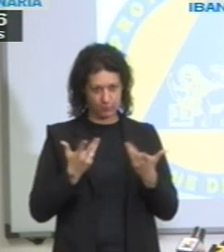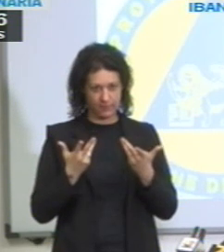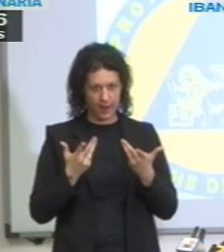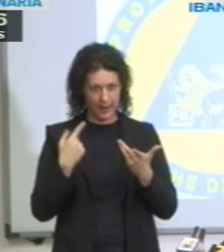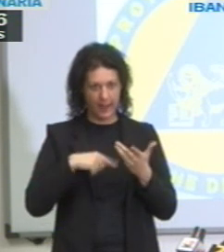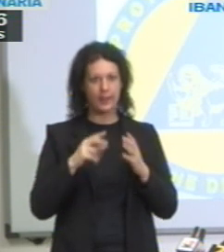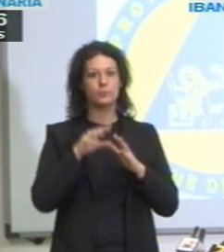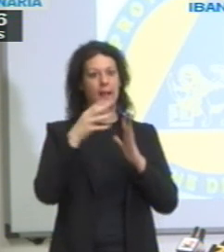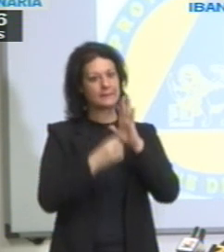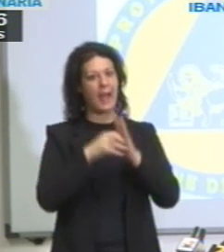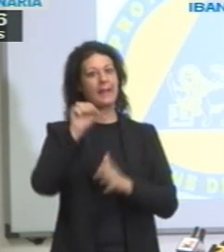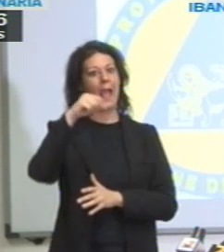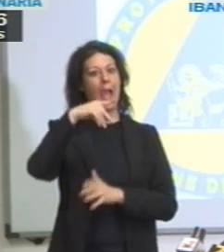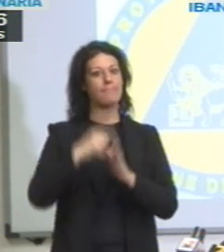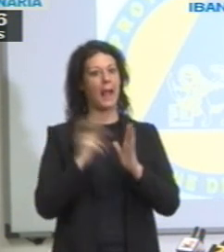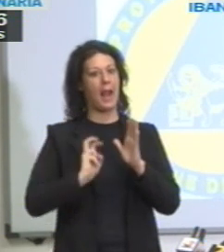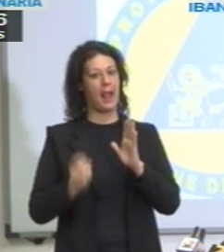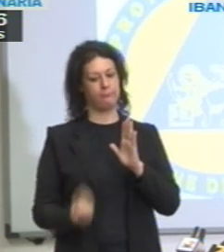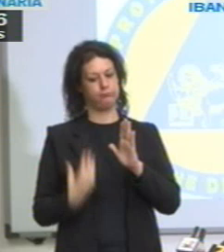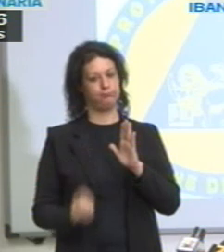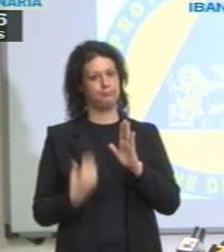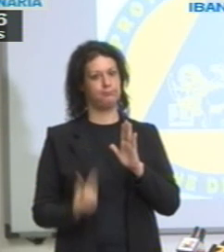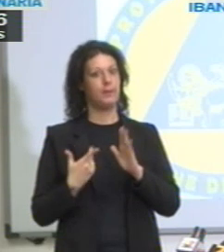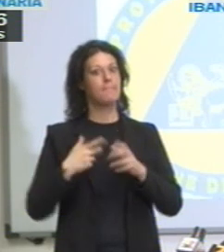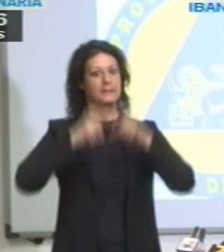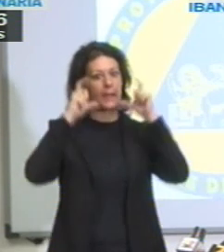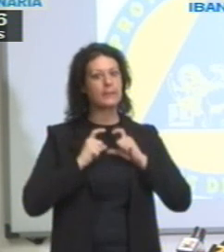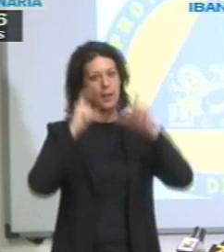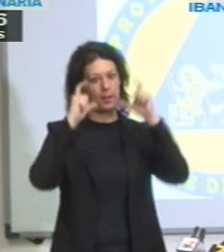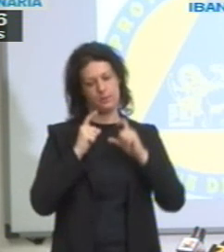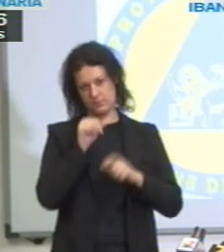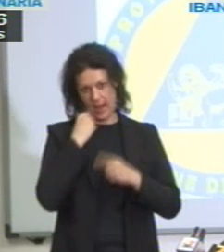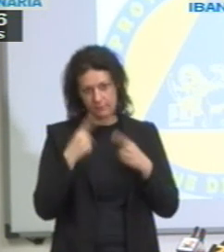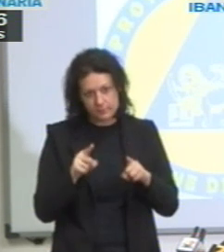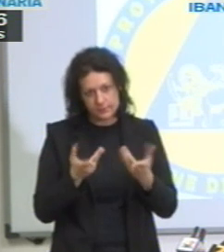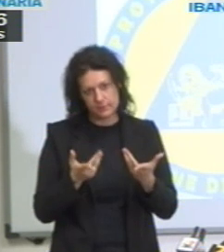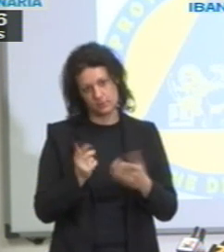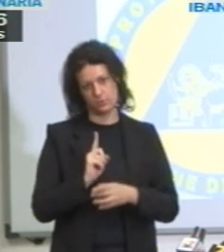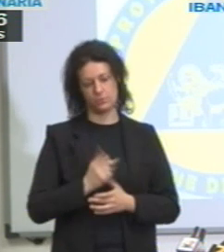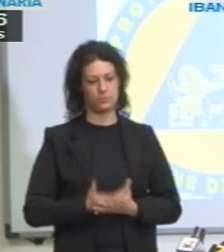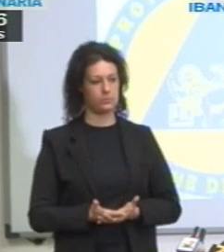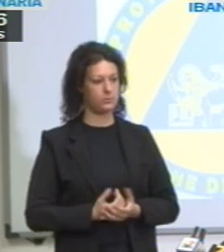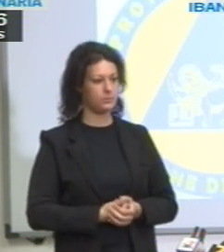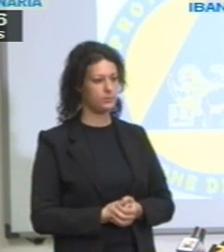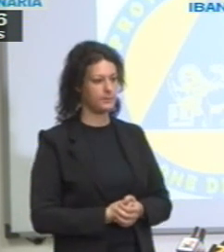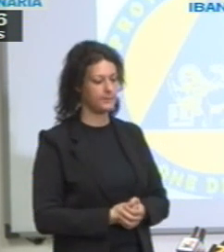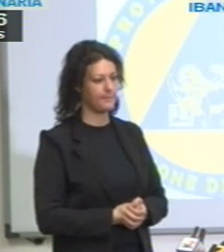tira la sua mascherina, perché se no i veneti non hanno bisogno di questo. Anna Bianchini,